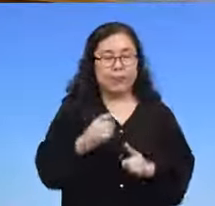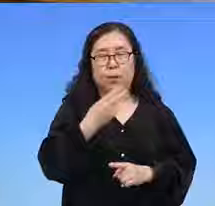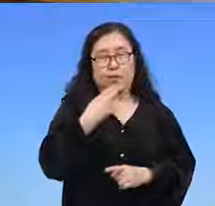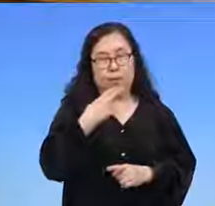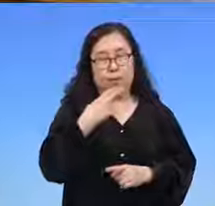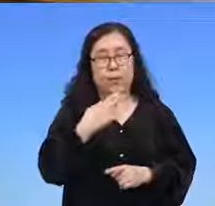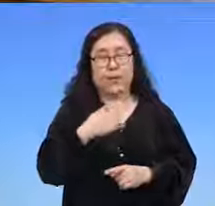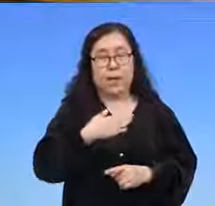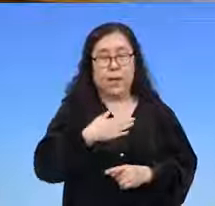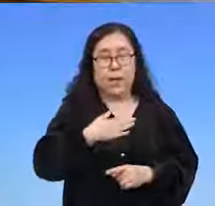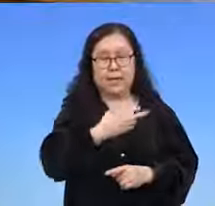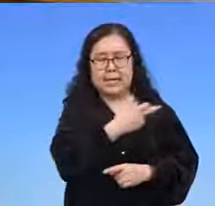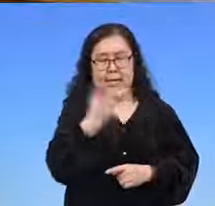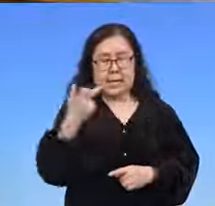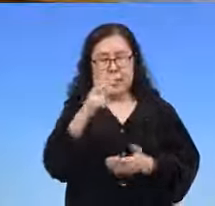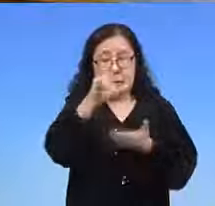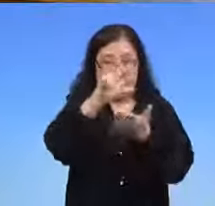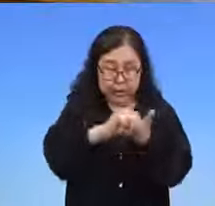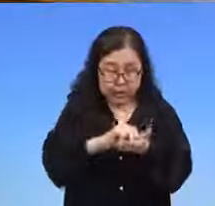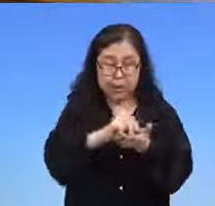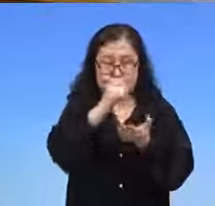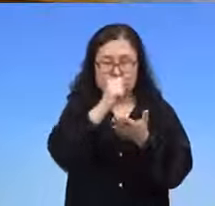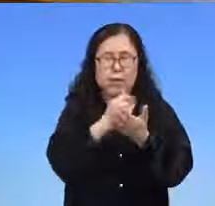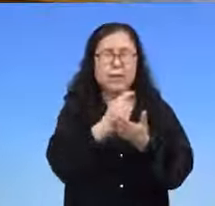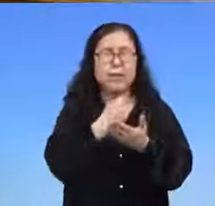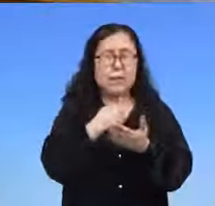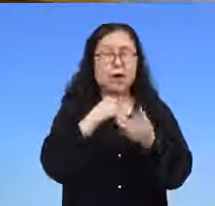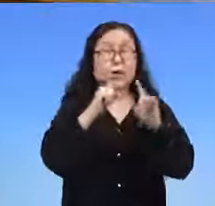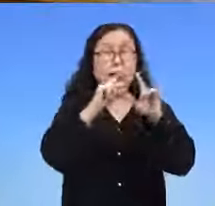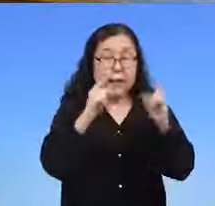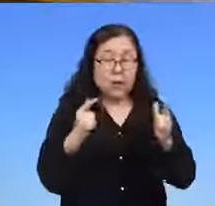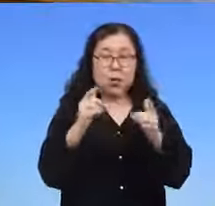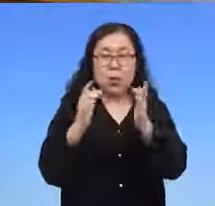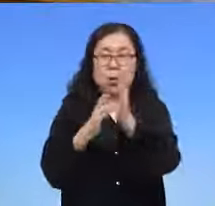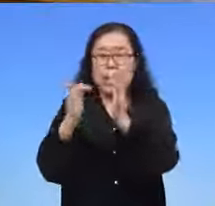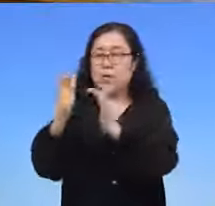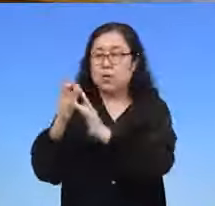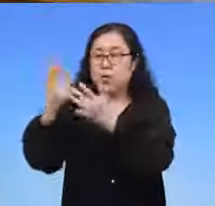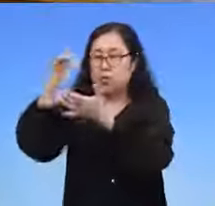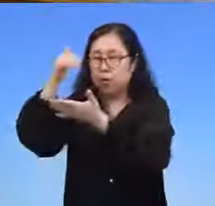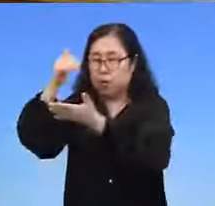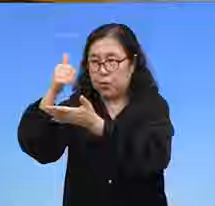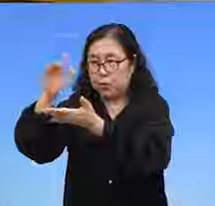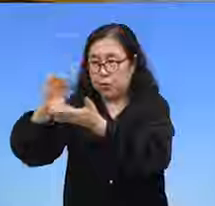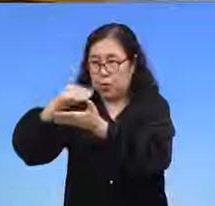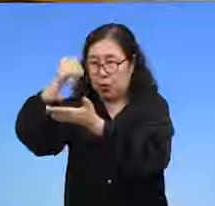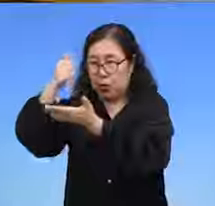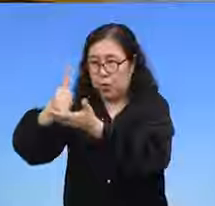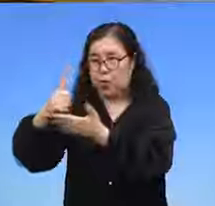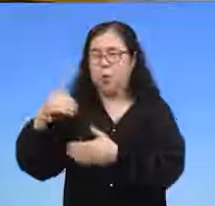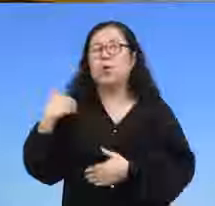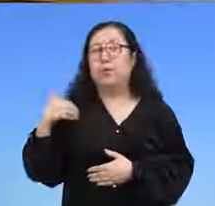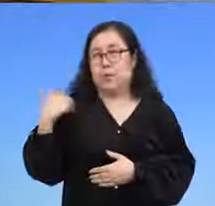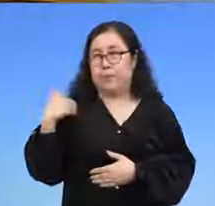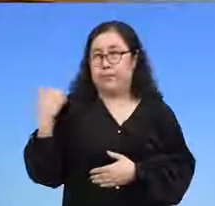인생 최대의 문제점은 죄를 짓는 것이 아니라 예수 그리스도를 모르는 것이다.